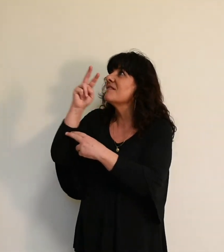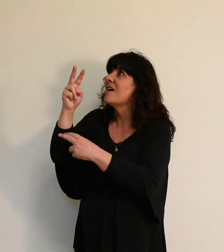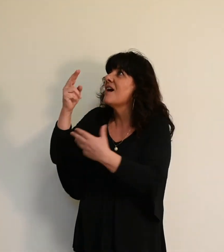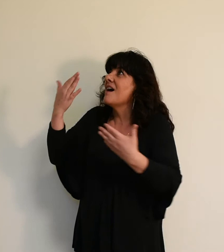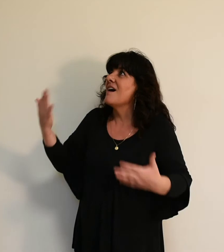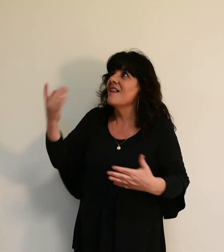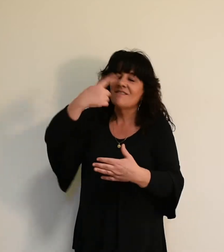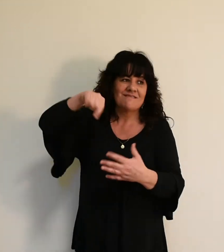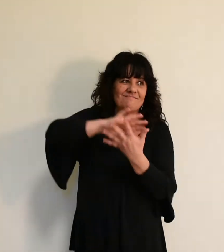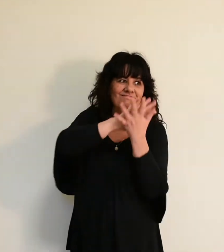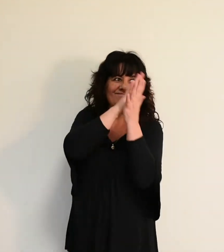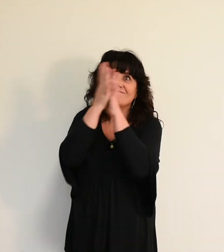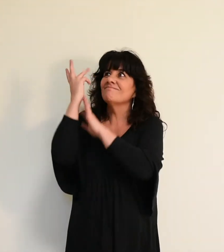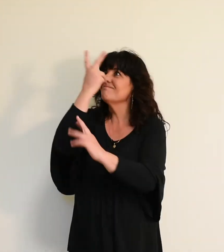verrons tel qu'il est.